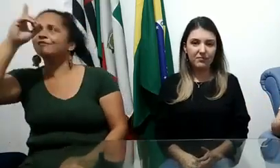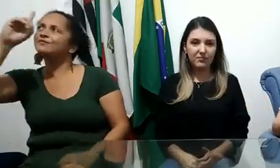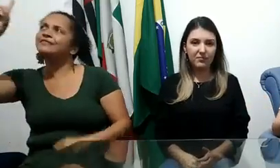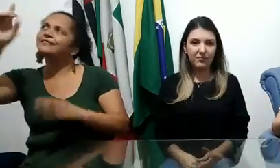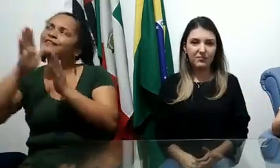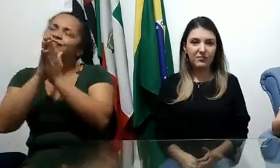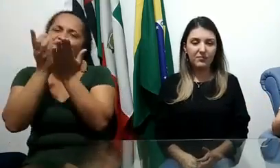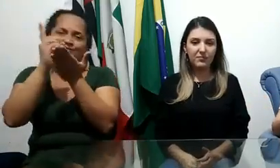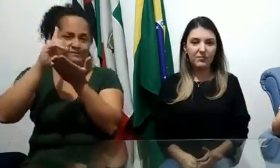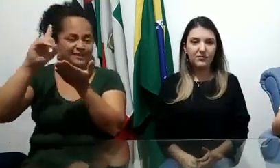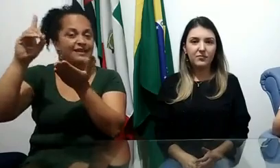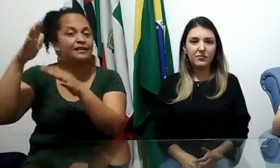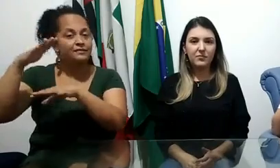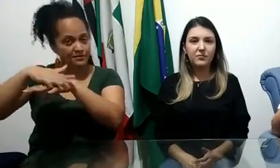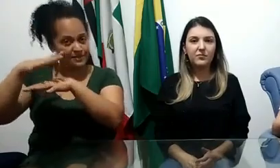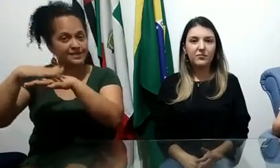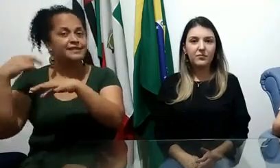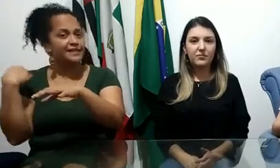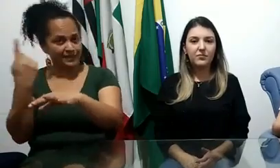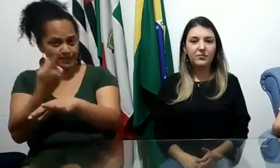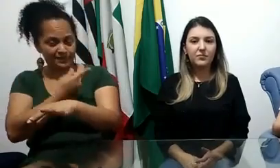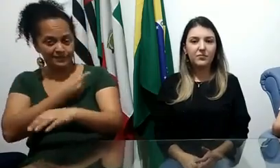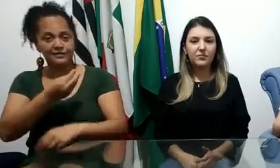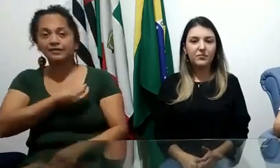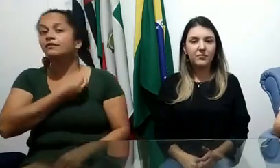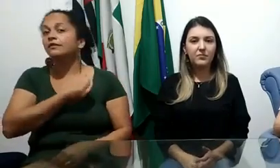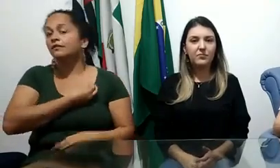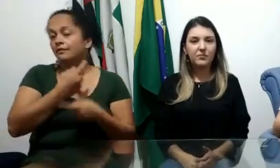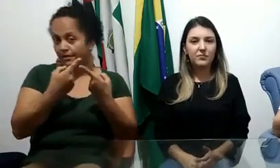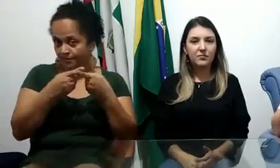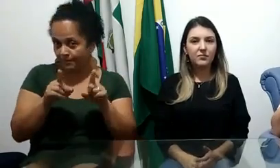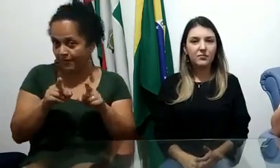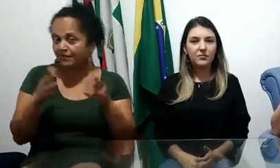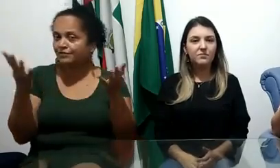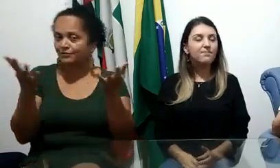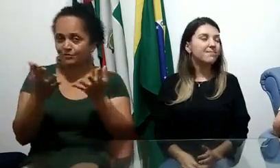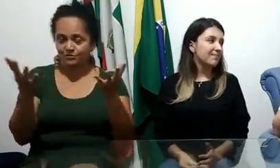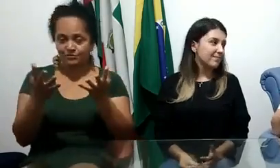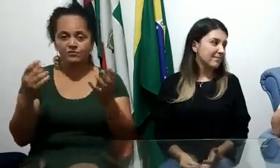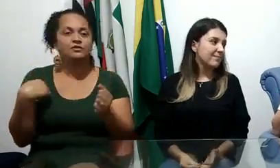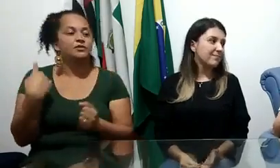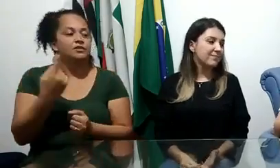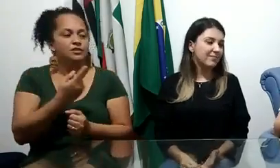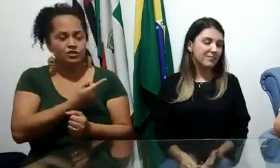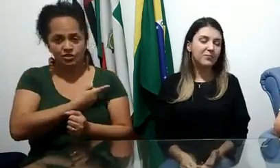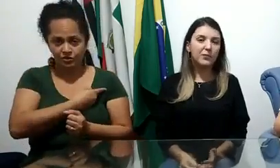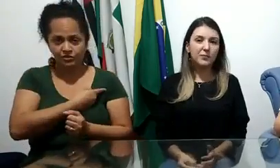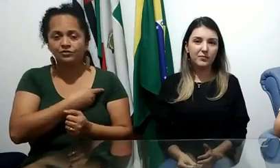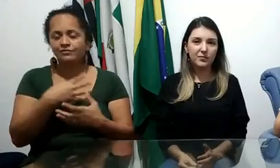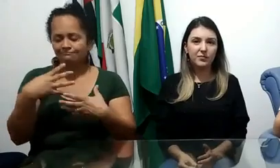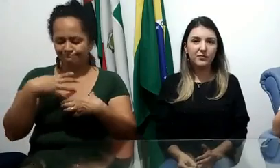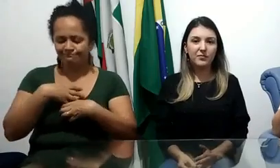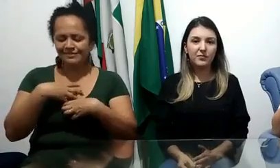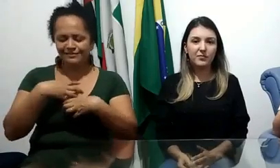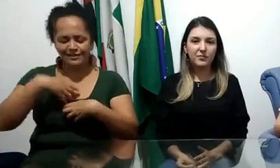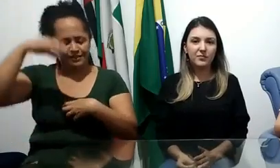nossa vida. Mas o que a gente trouxe hoje foi que a gente conseguiu, através da revelação do Espírito